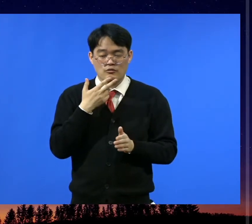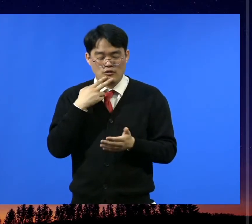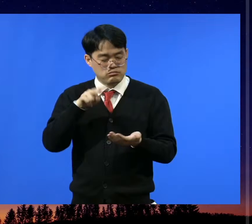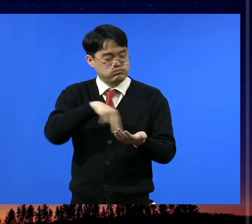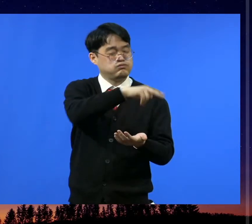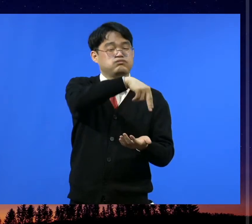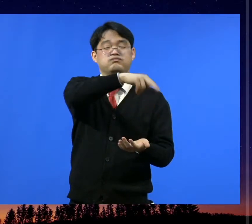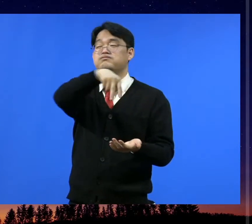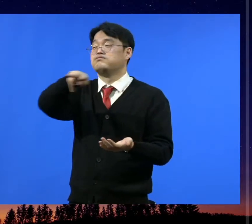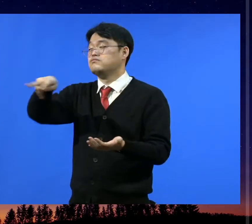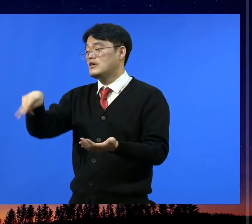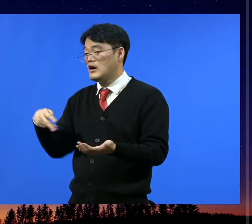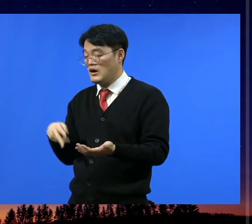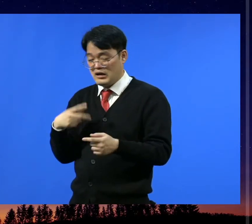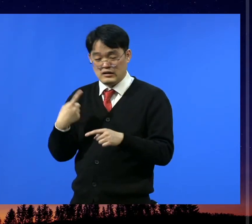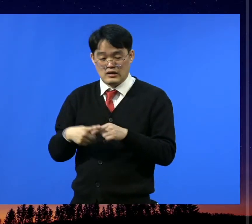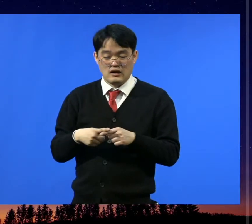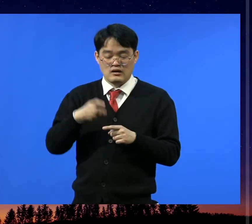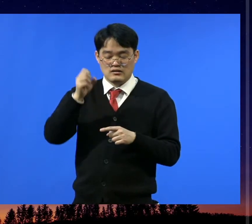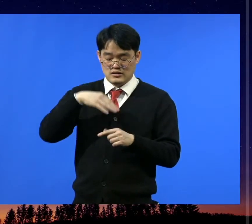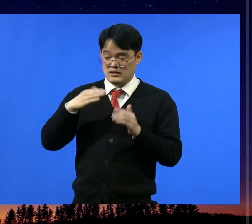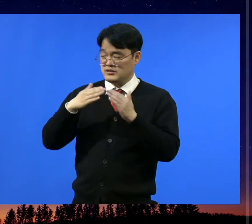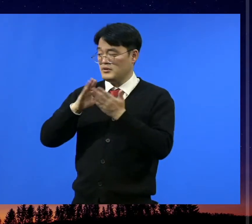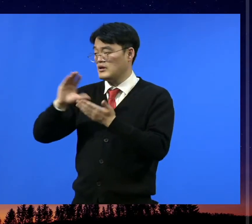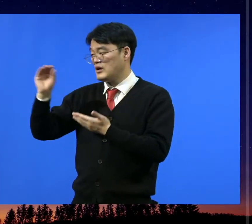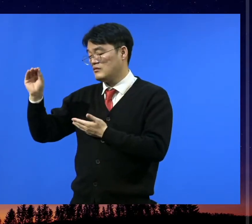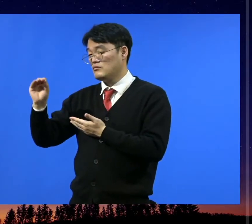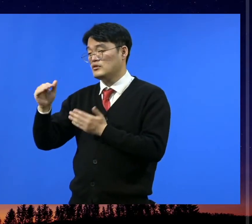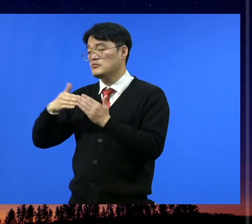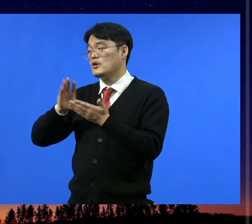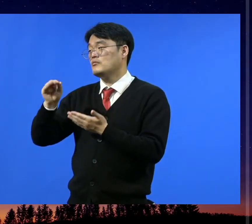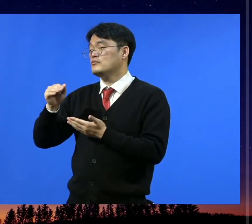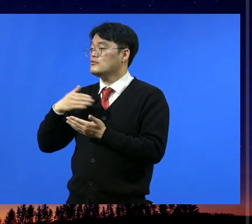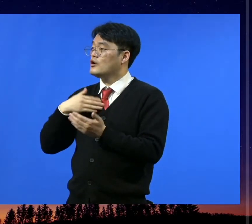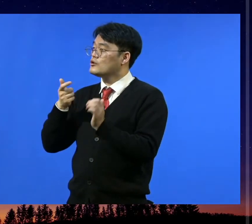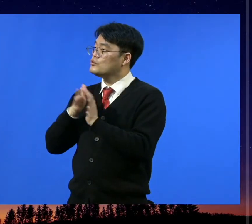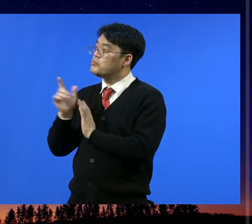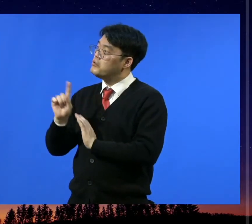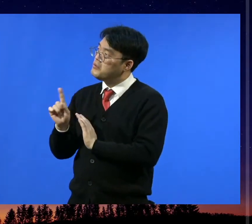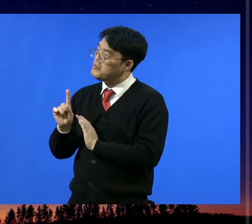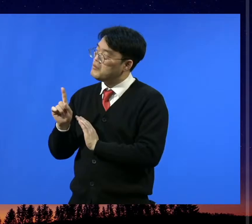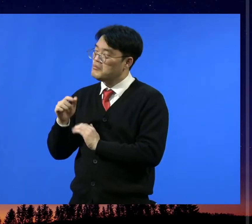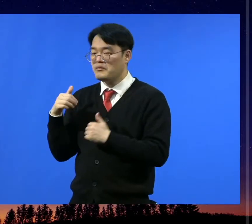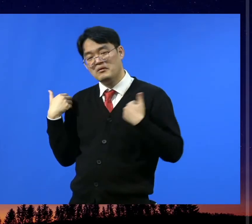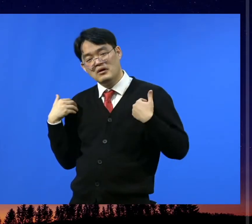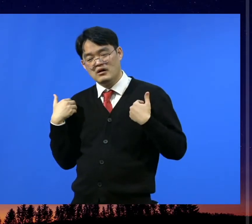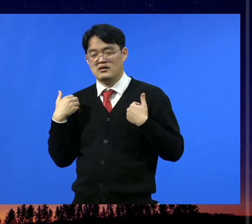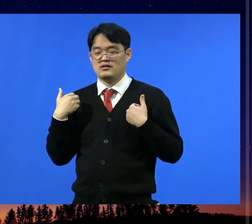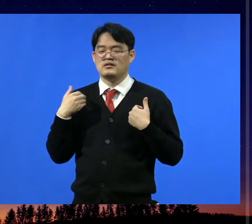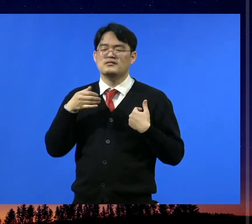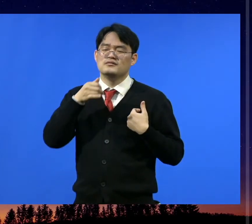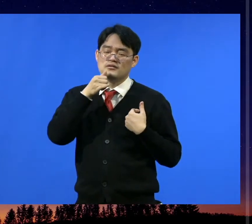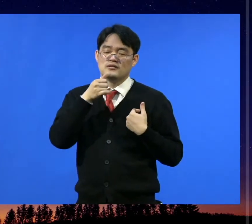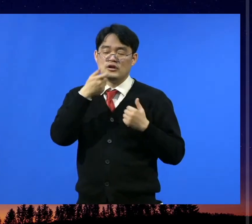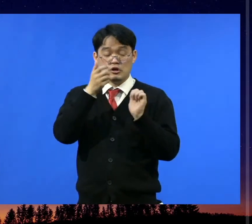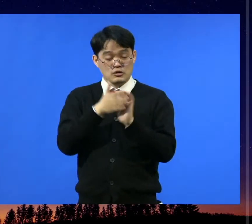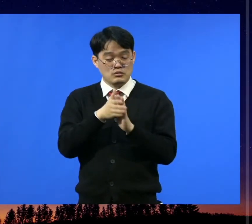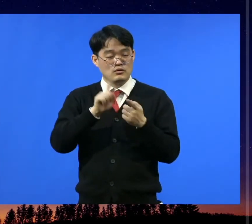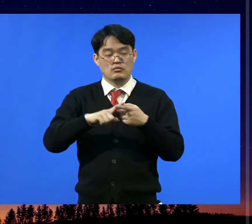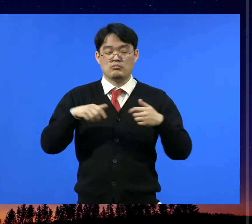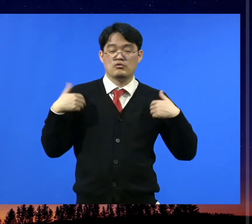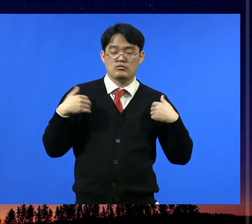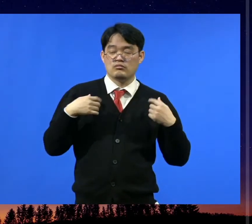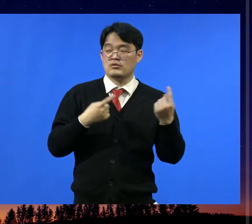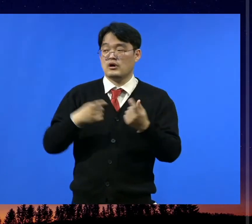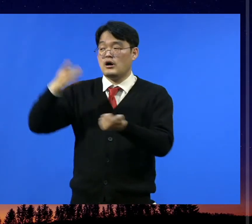기도하다가 그냥 산만하게 기도하다가 가는 거예요. 그래서 나중에 집에 가면 내가 뭘 기도했는지도 몰라. 내가 뭘 기도했는지도 모르니까 하나님 또